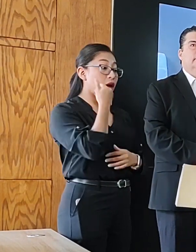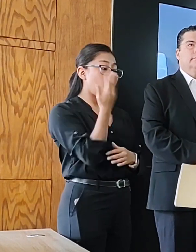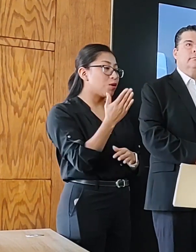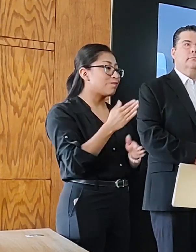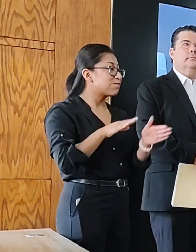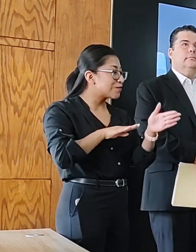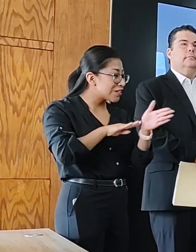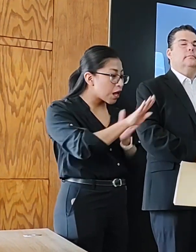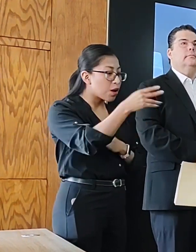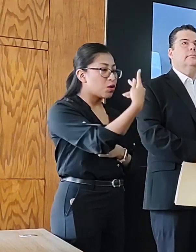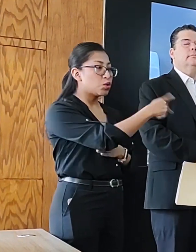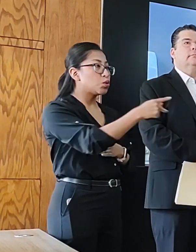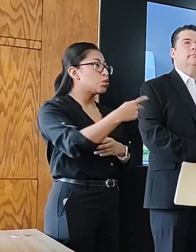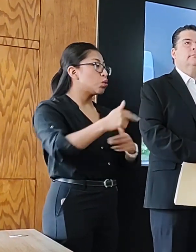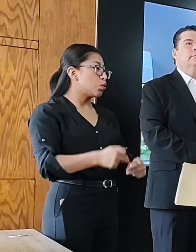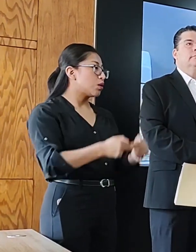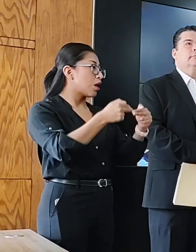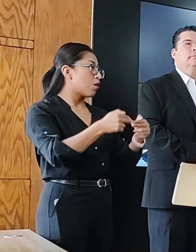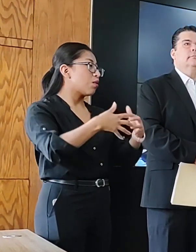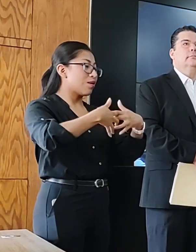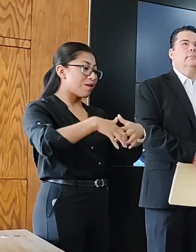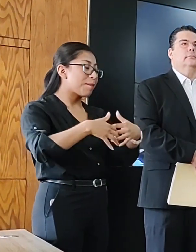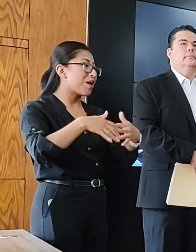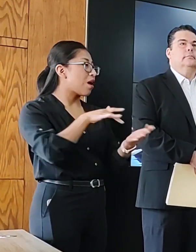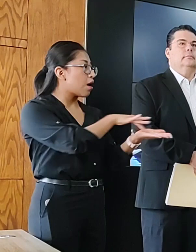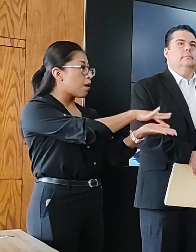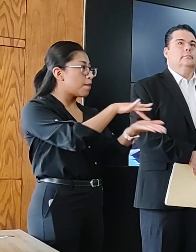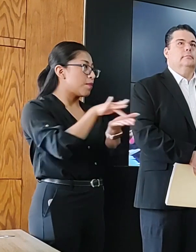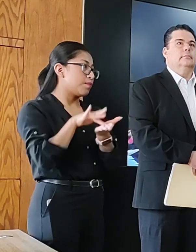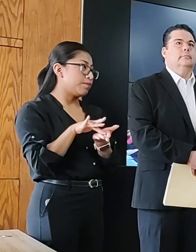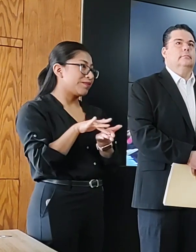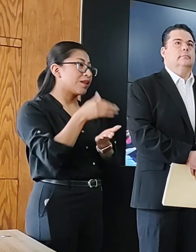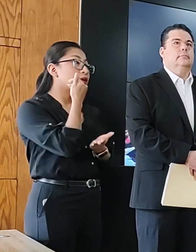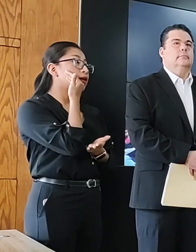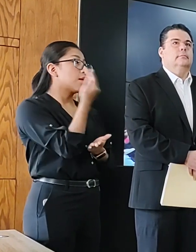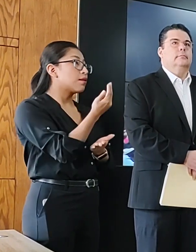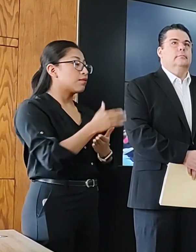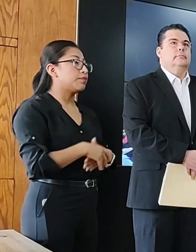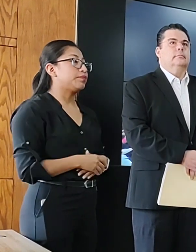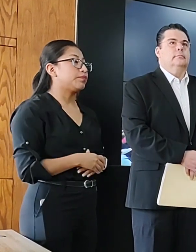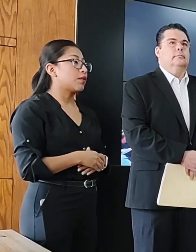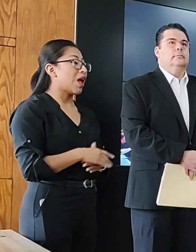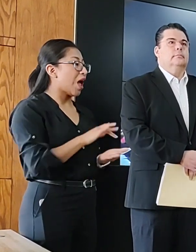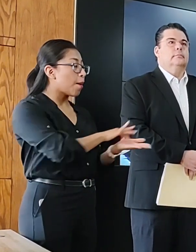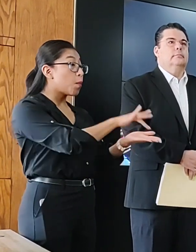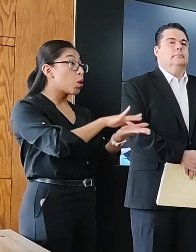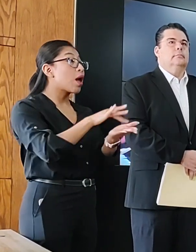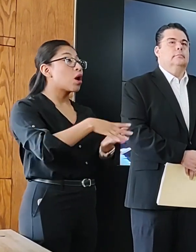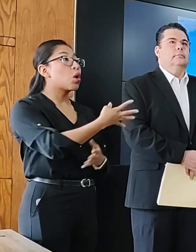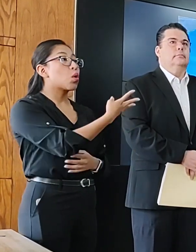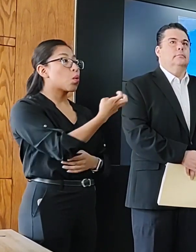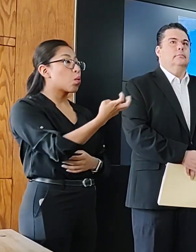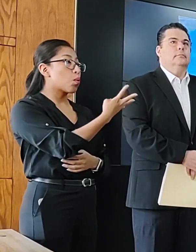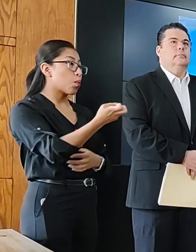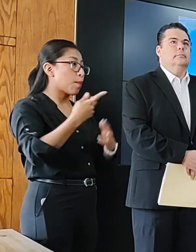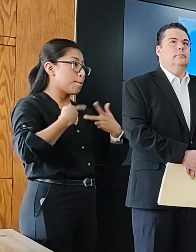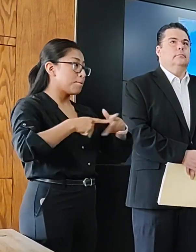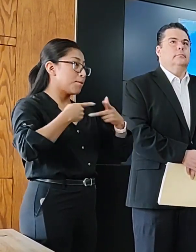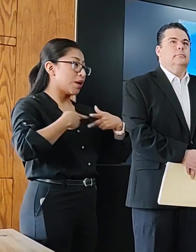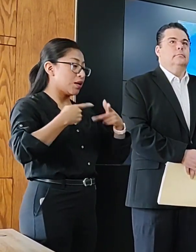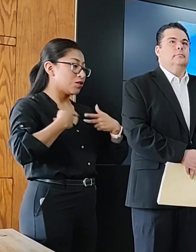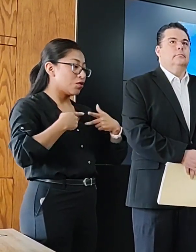empresa y estamos aquí para apoyarlos. Buscamos beneficiar a 400 emprendedores